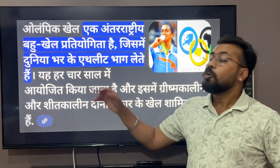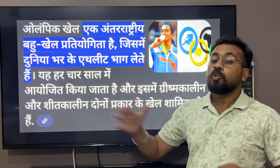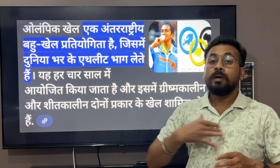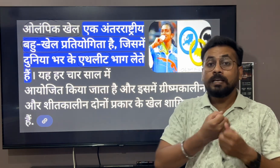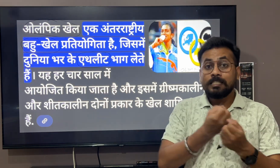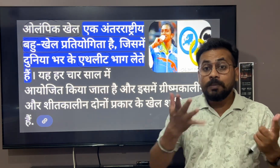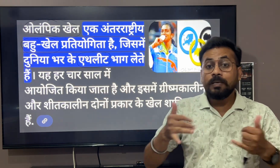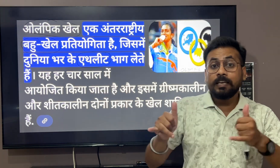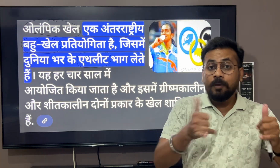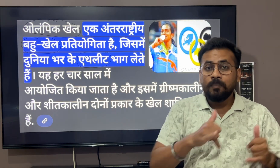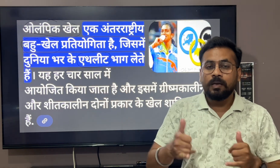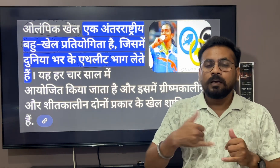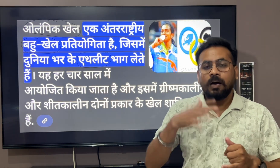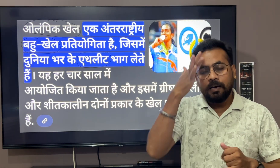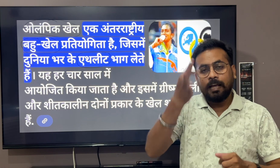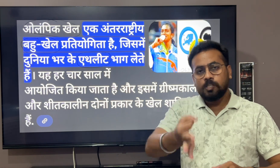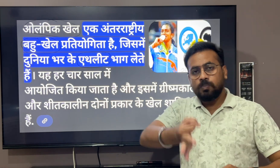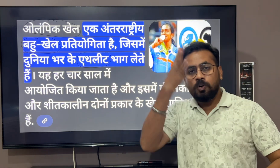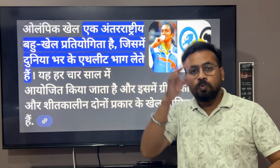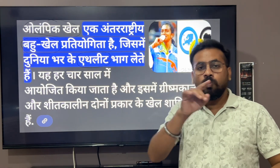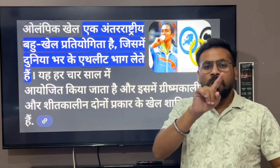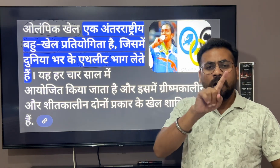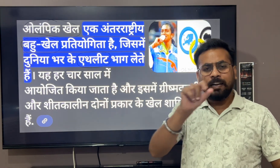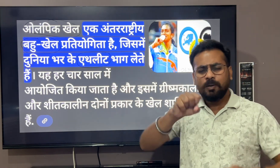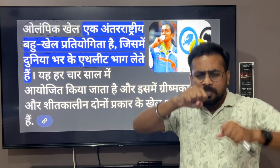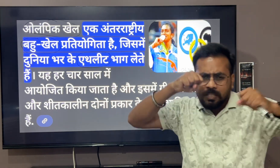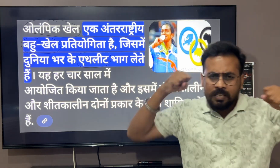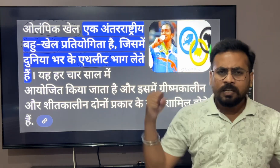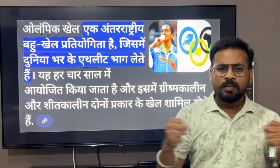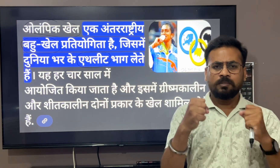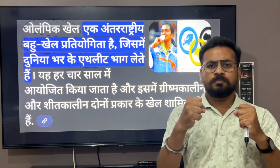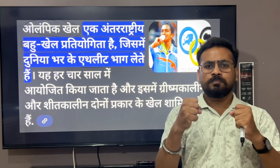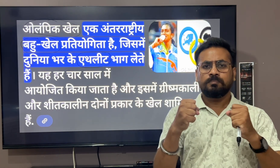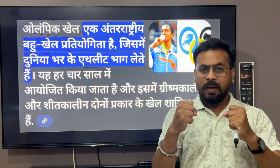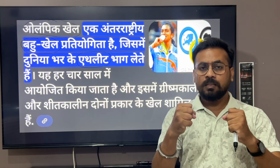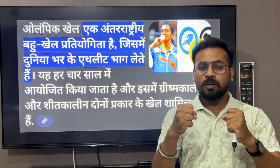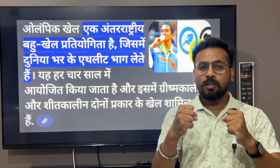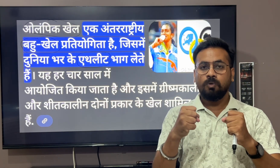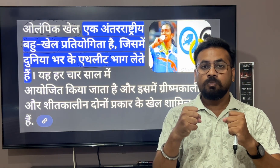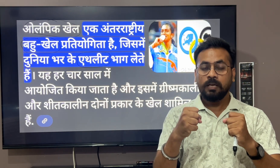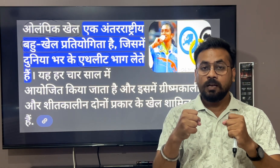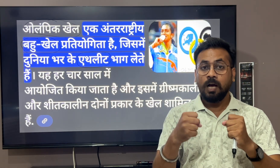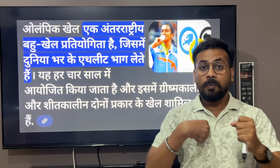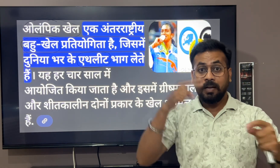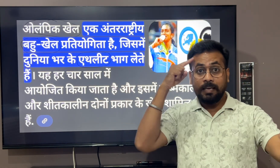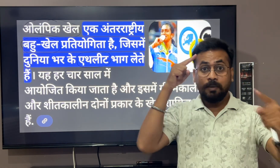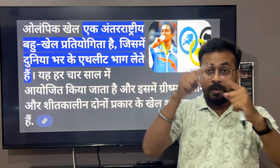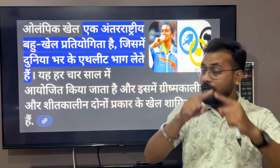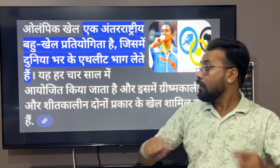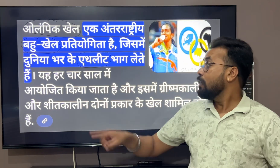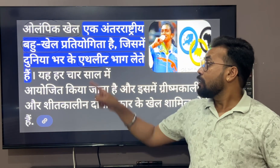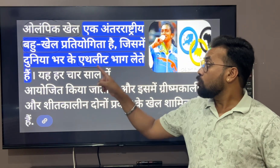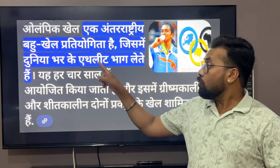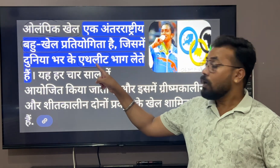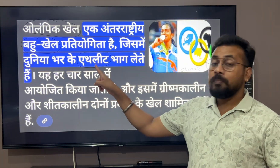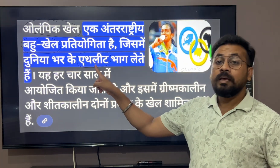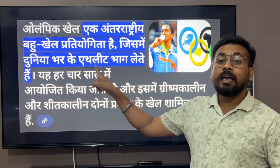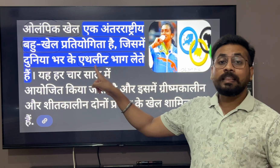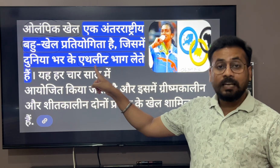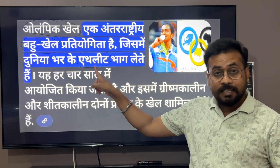मैं किसी भी गेम में अगर एक्सपर्ट हूँ, 100% मेहनत करता हूँ, ठीक है ना, हमारा एम है, तो हमें एथलेटिक्स